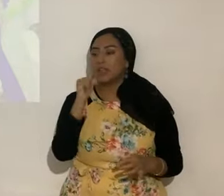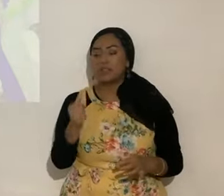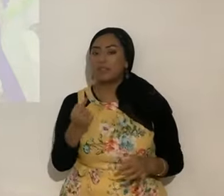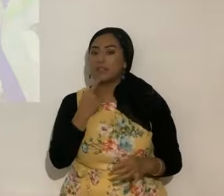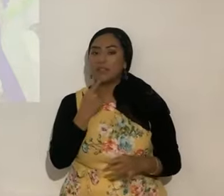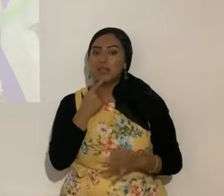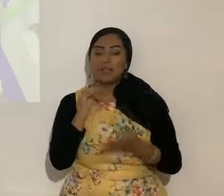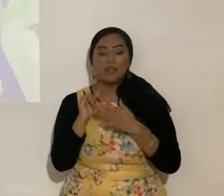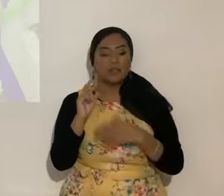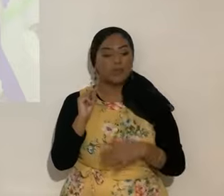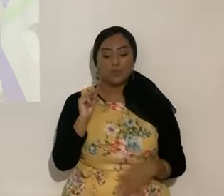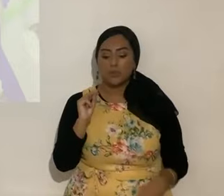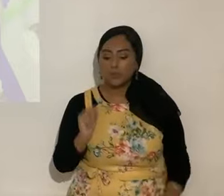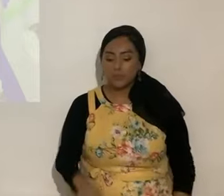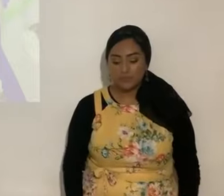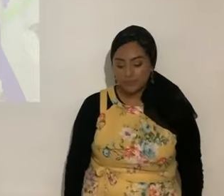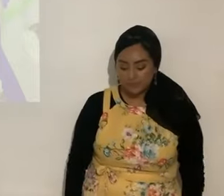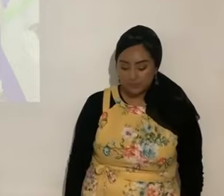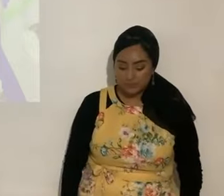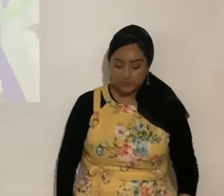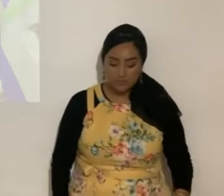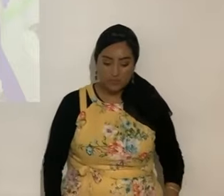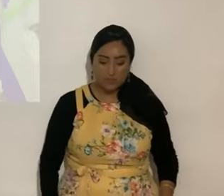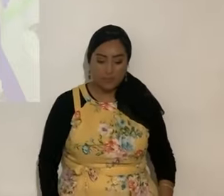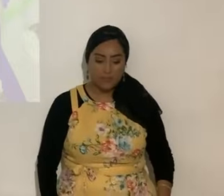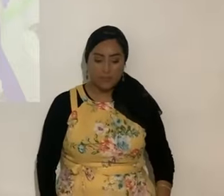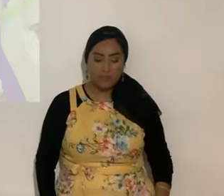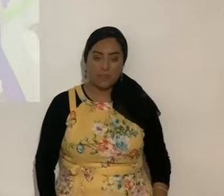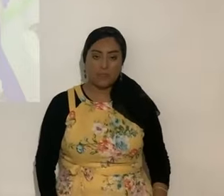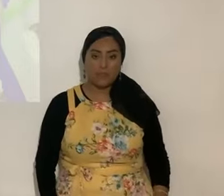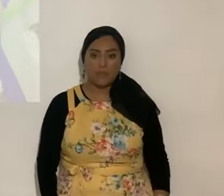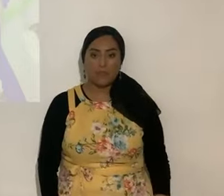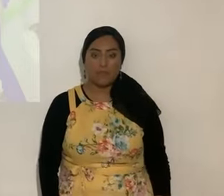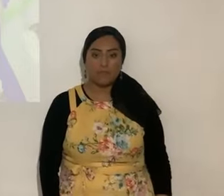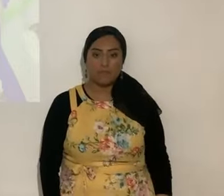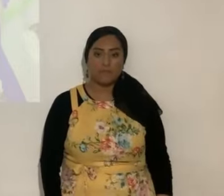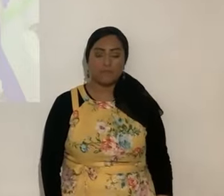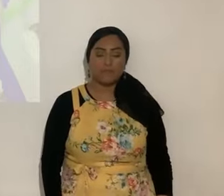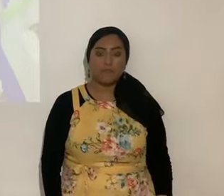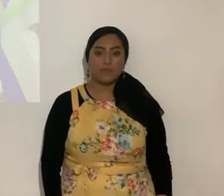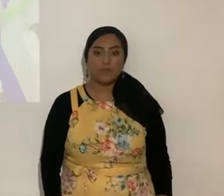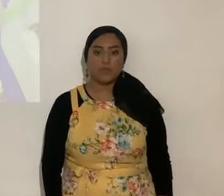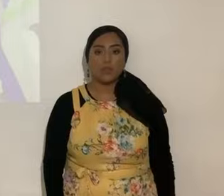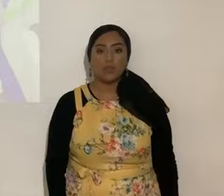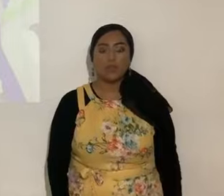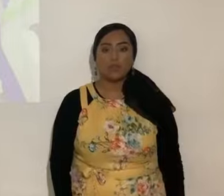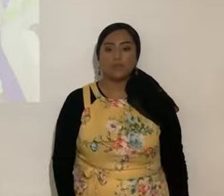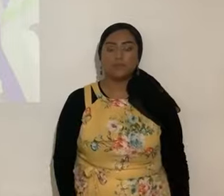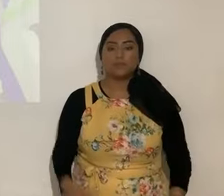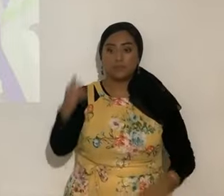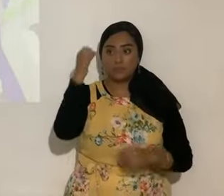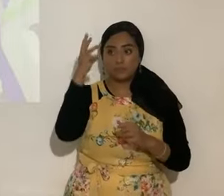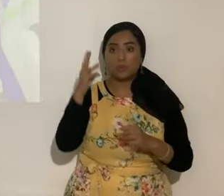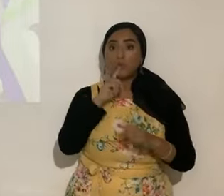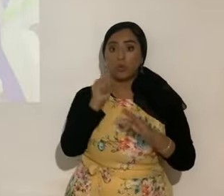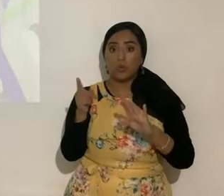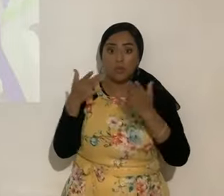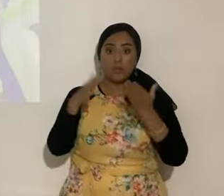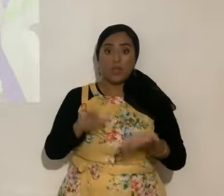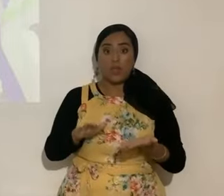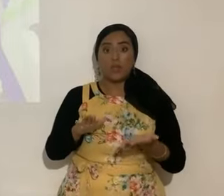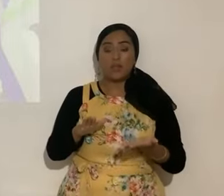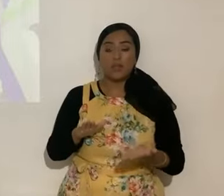No se debe de hacer. Repito, Yahshua no nos culpa, porque él tuvo que morir, y murió de veras, pero